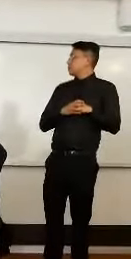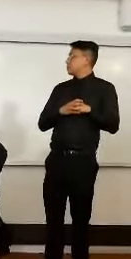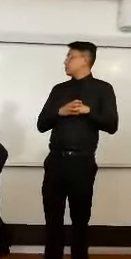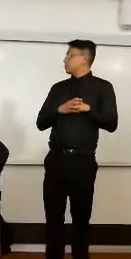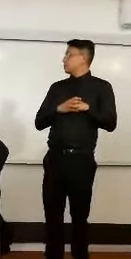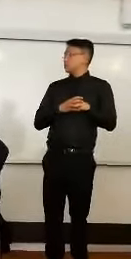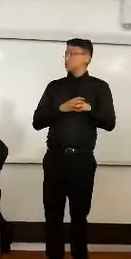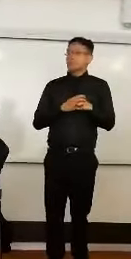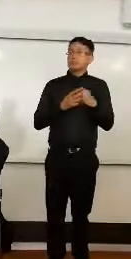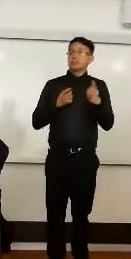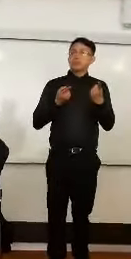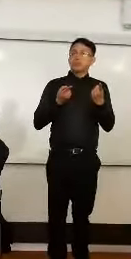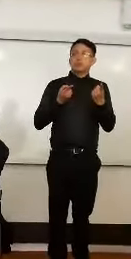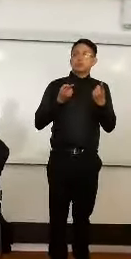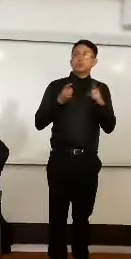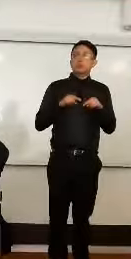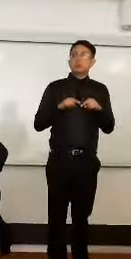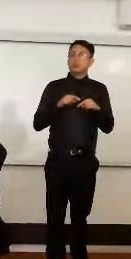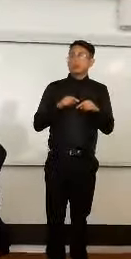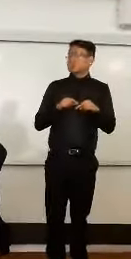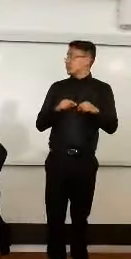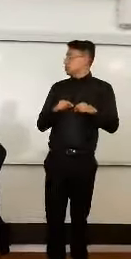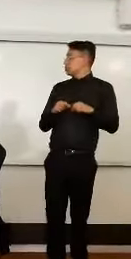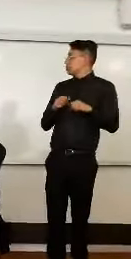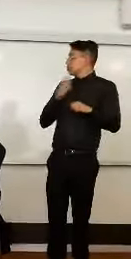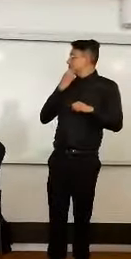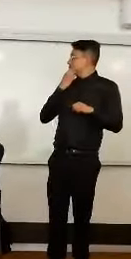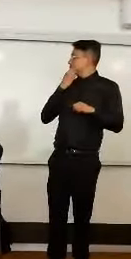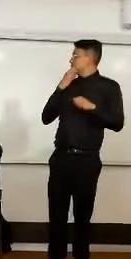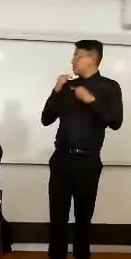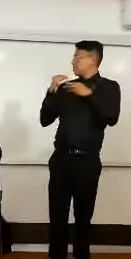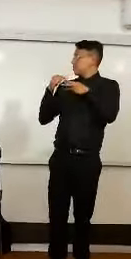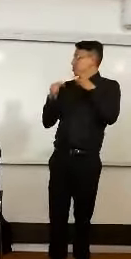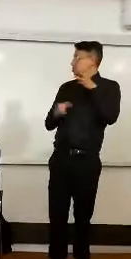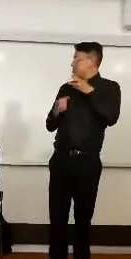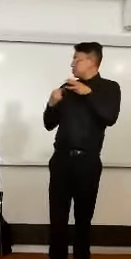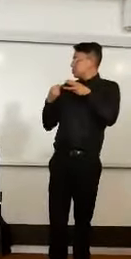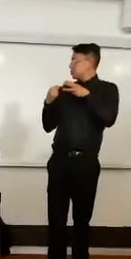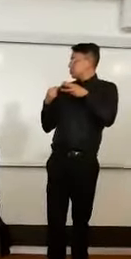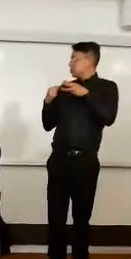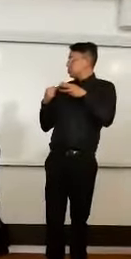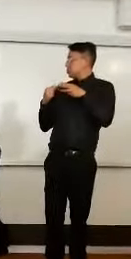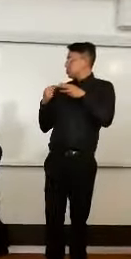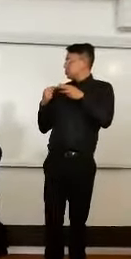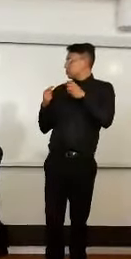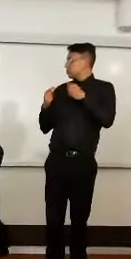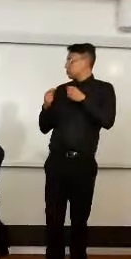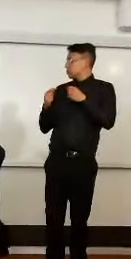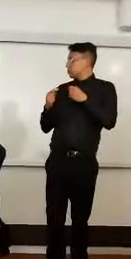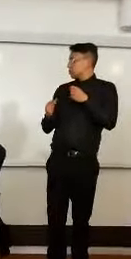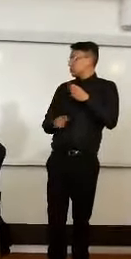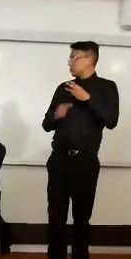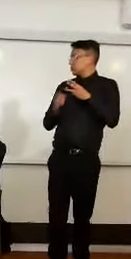con discapacidad estuvo Best Buddies Colombia, Pro Familia, y quedaba